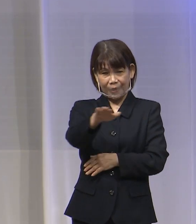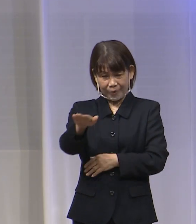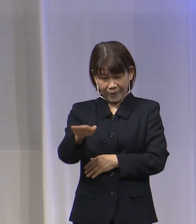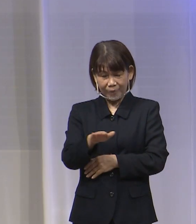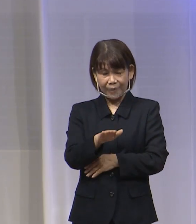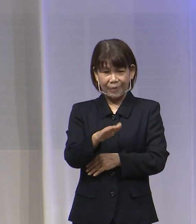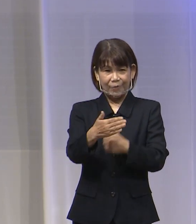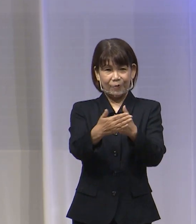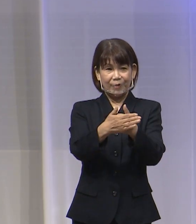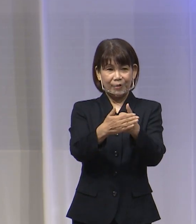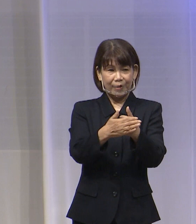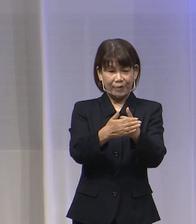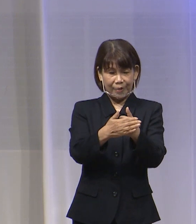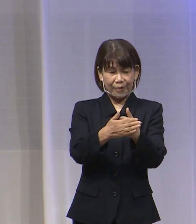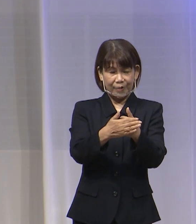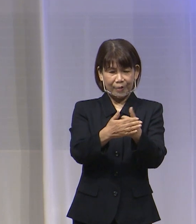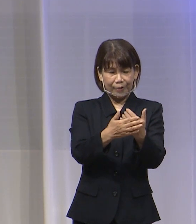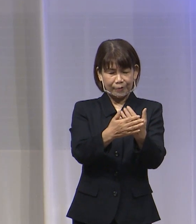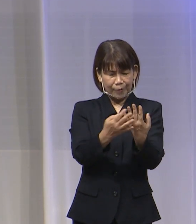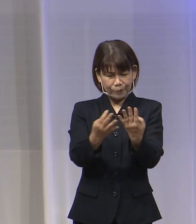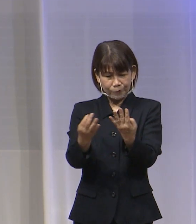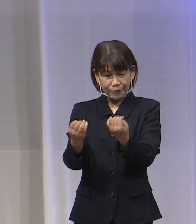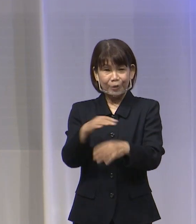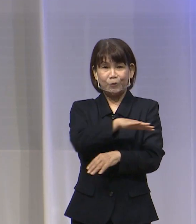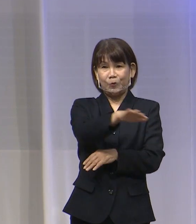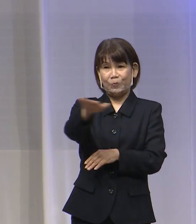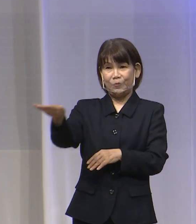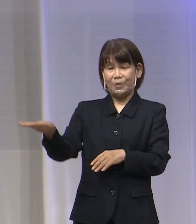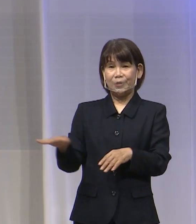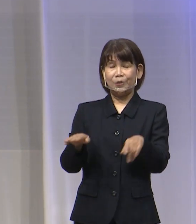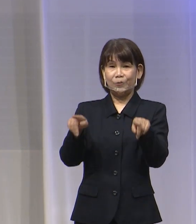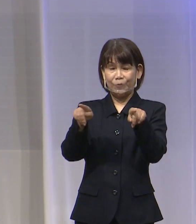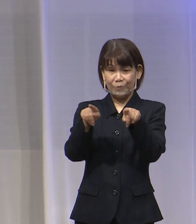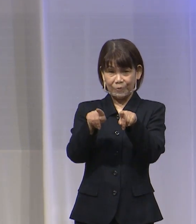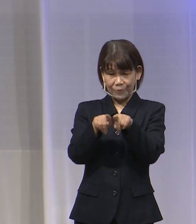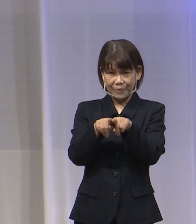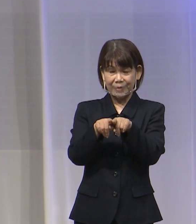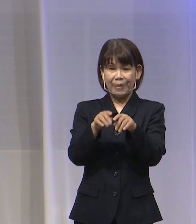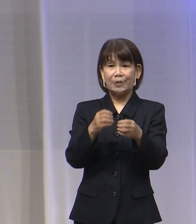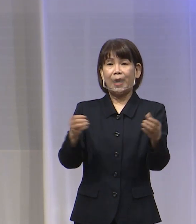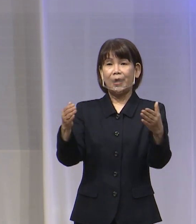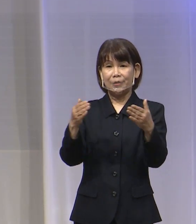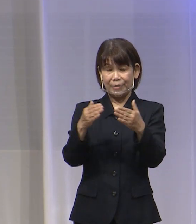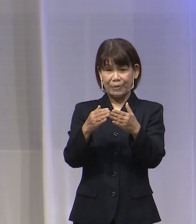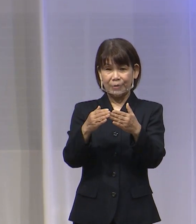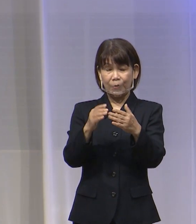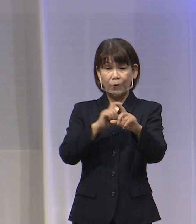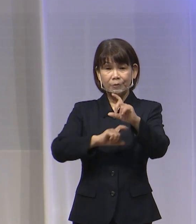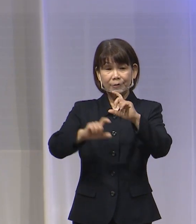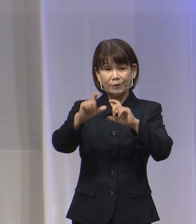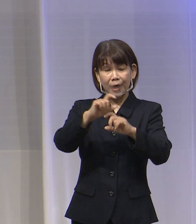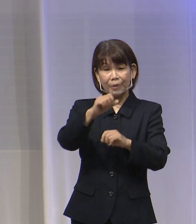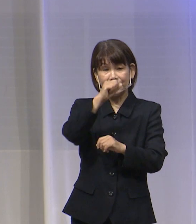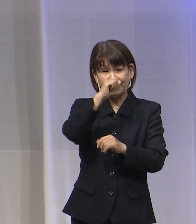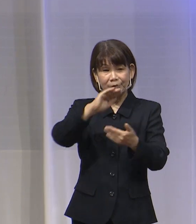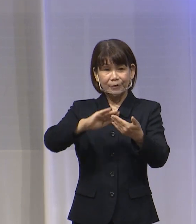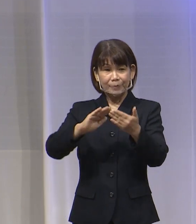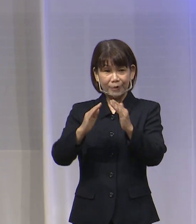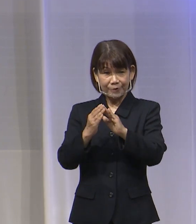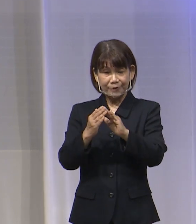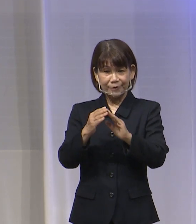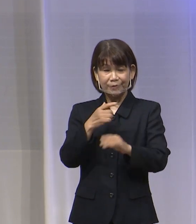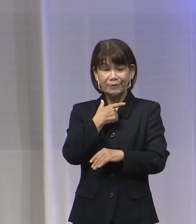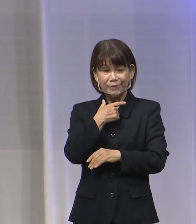お世話になったたくさんのみなさんとともにこの長崎をさらにいいまちにしていくことを皆さんに